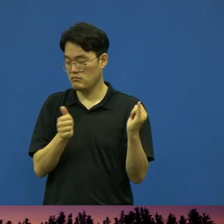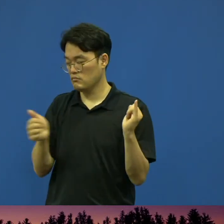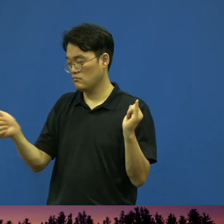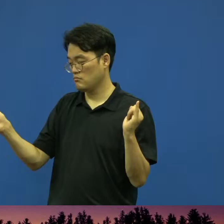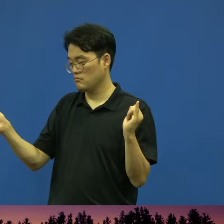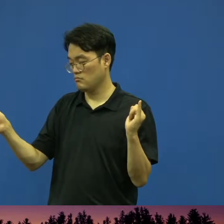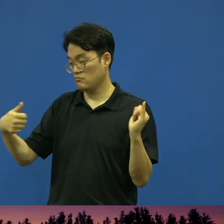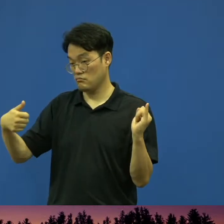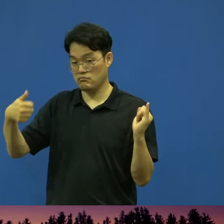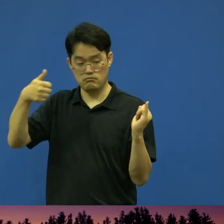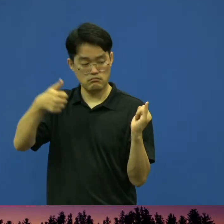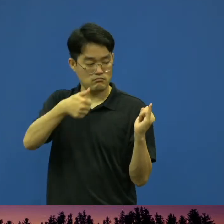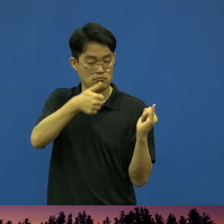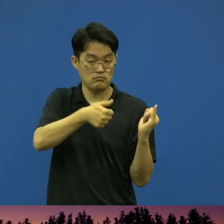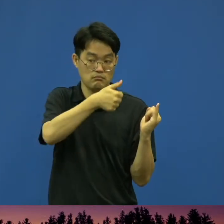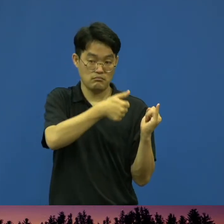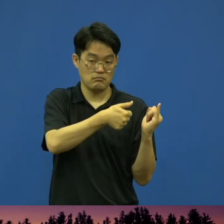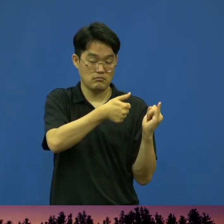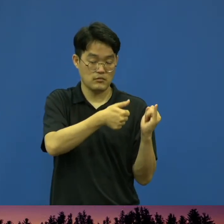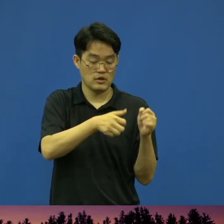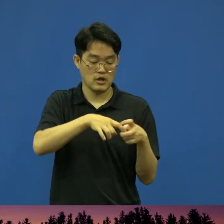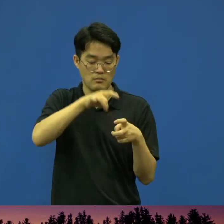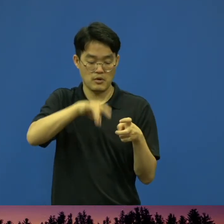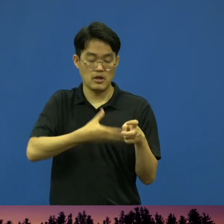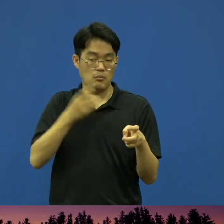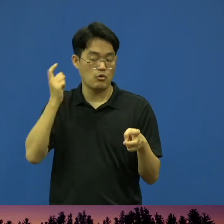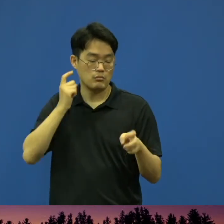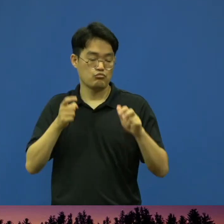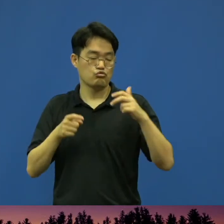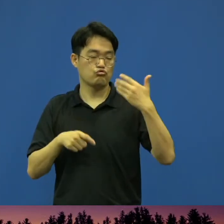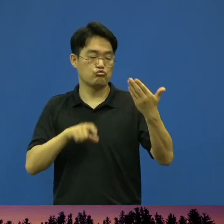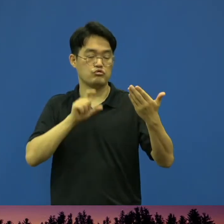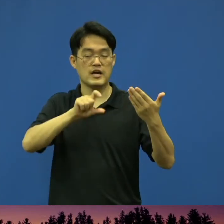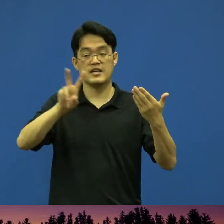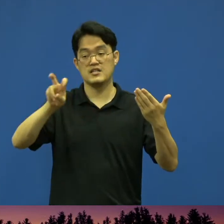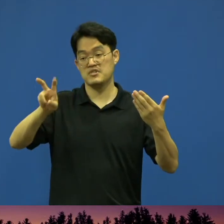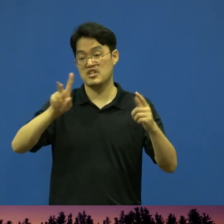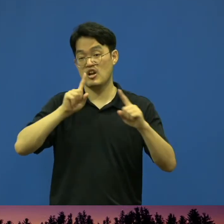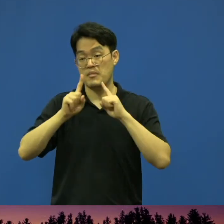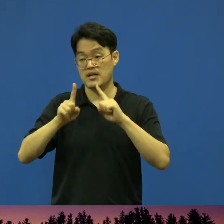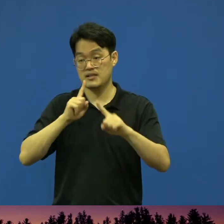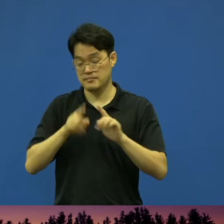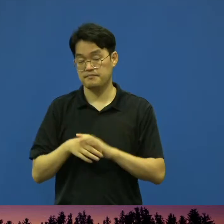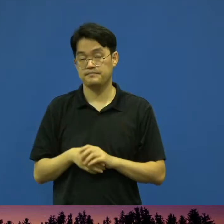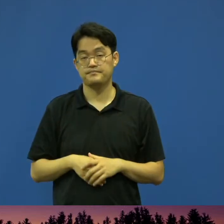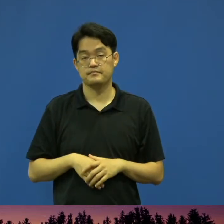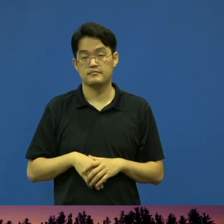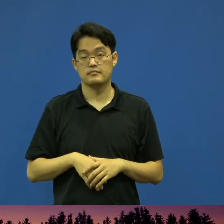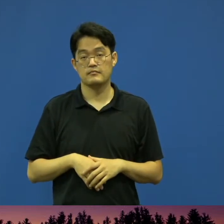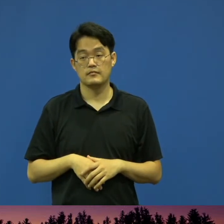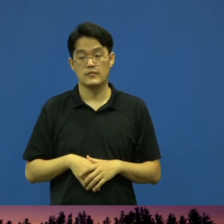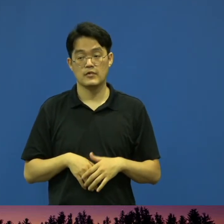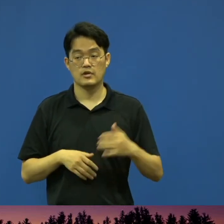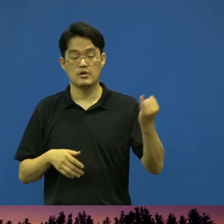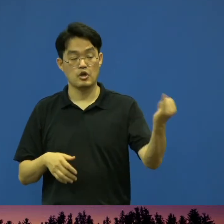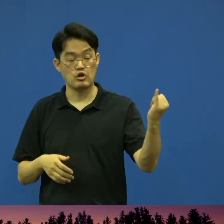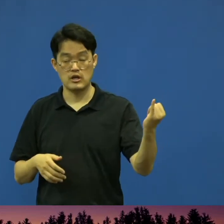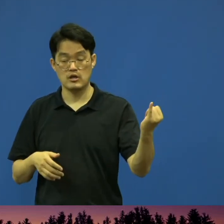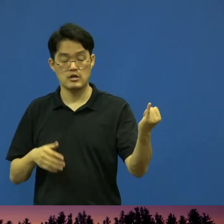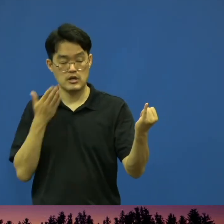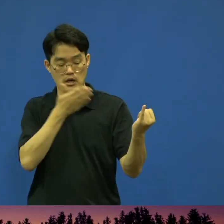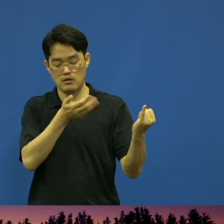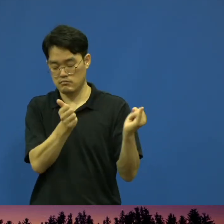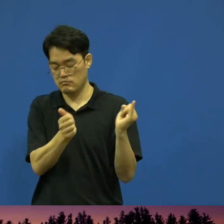거죠. 마태복음 9장 22절인데요, 마주해서는 안 될 그 여인에게 왜 몸을